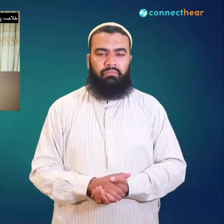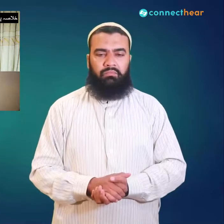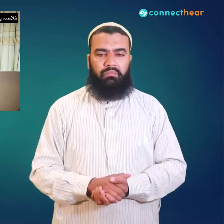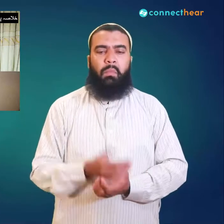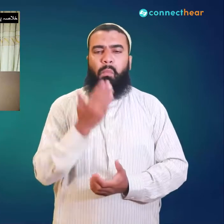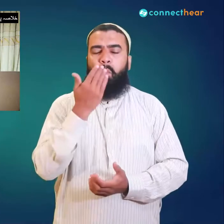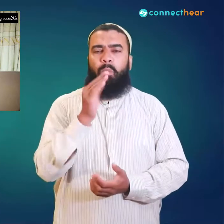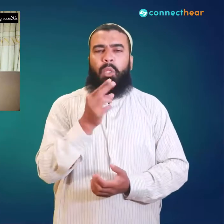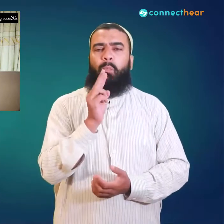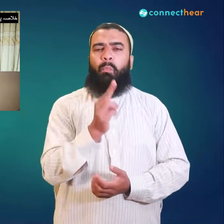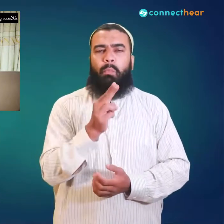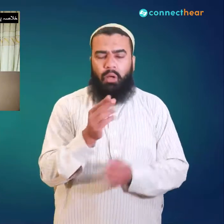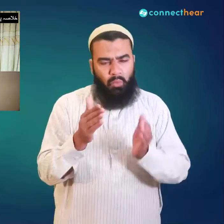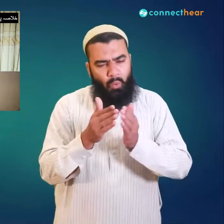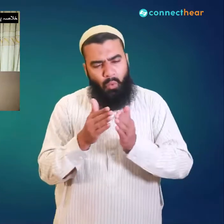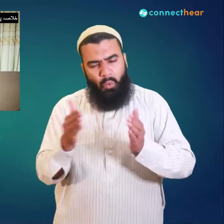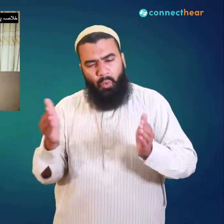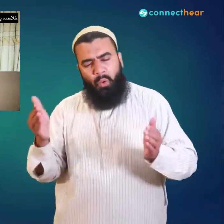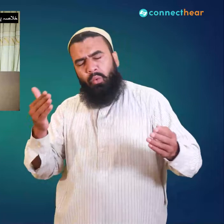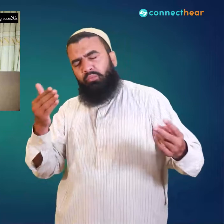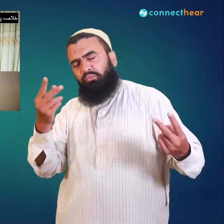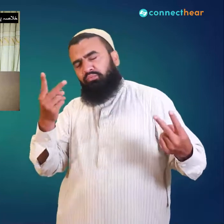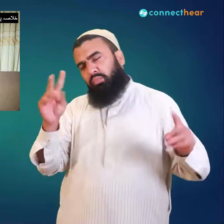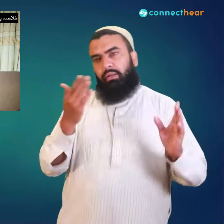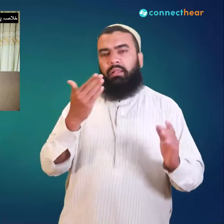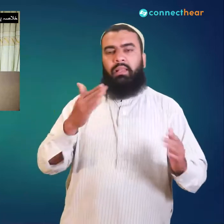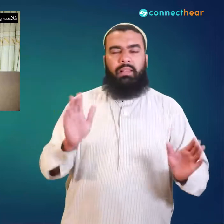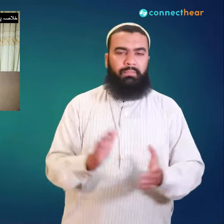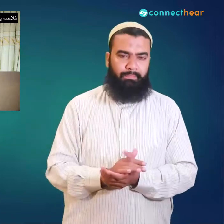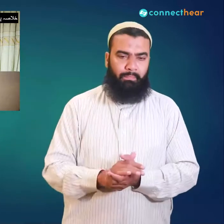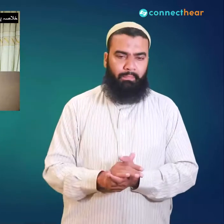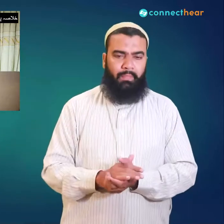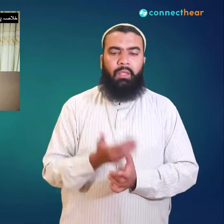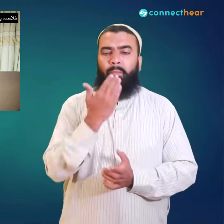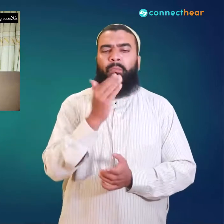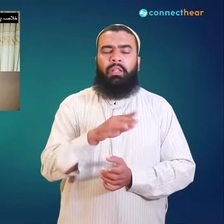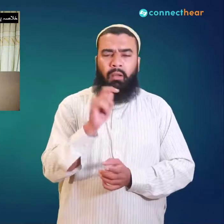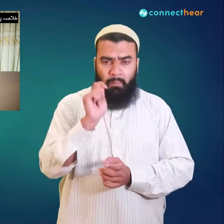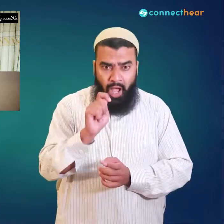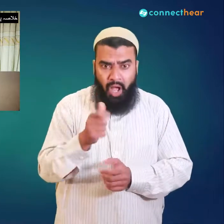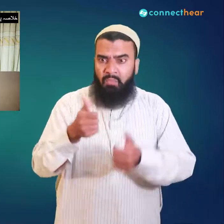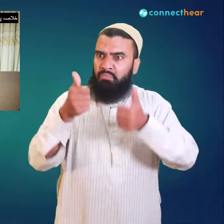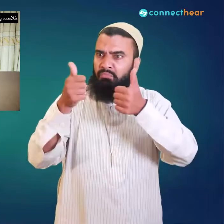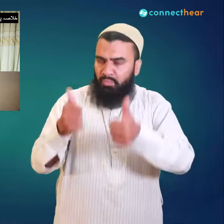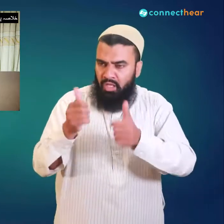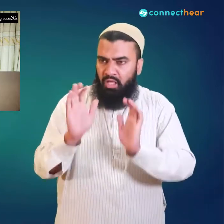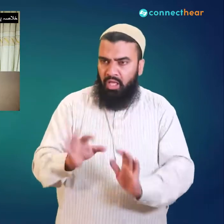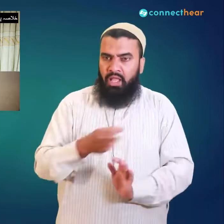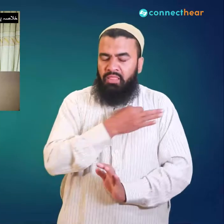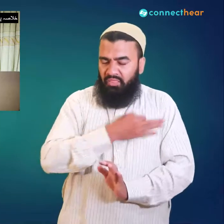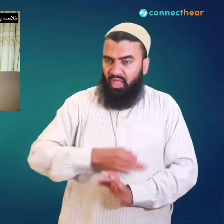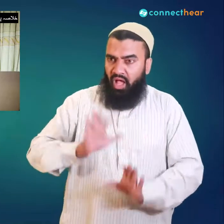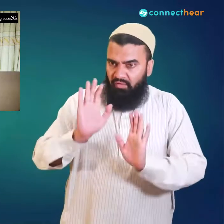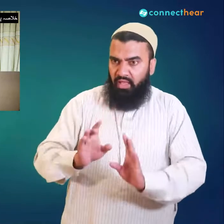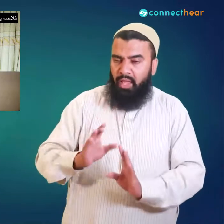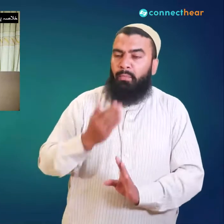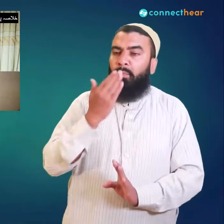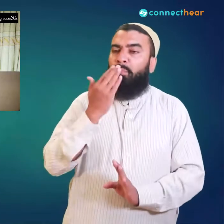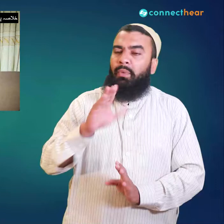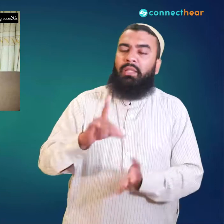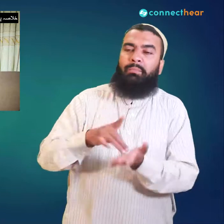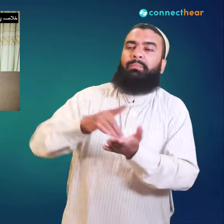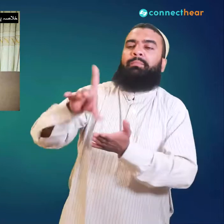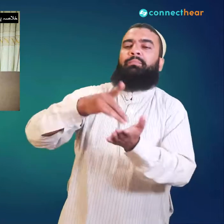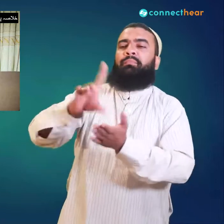وسعت اور گنجائش ہے، یعنی ہر وہ کام کہ جس میں اللہ کی رضا مقصود ہو وہ کیا جائے گا تو زکوٰۃ اس